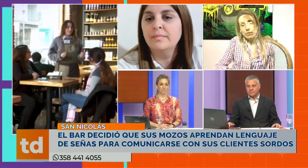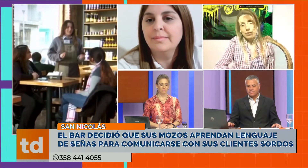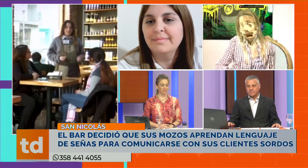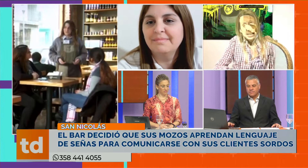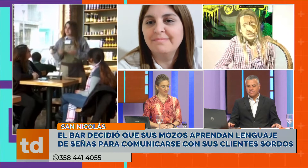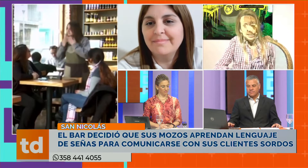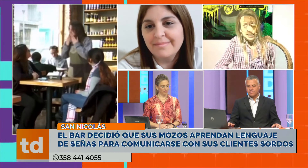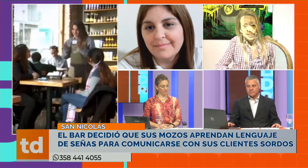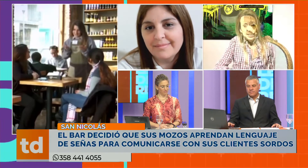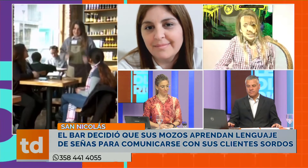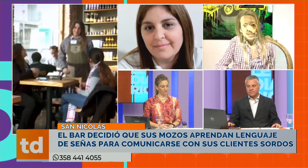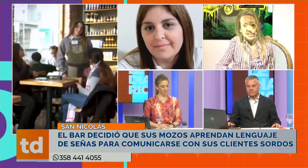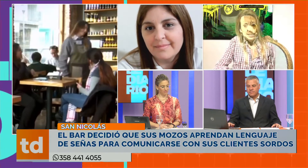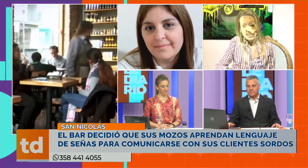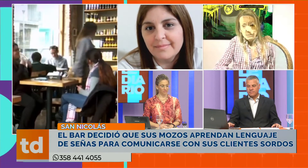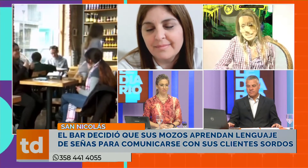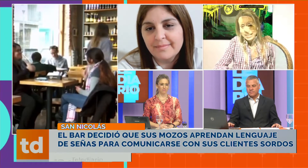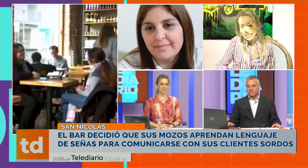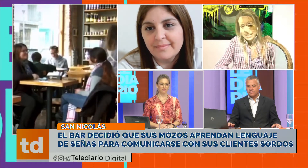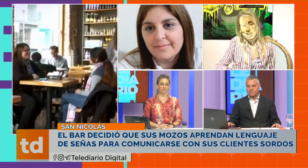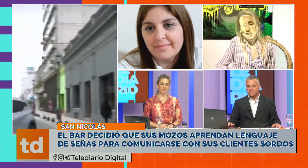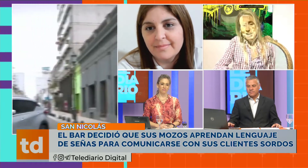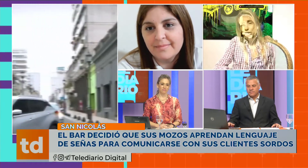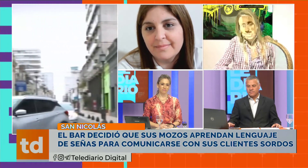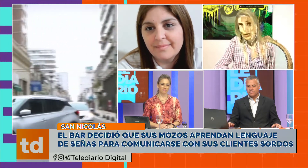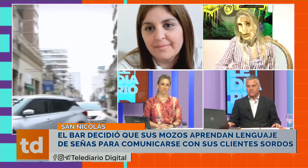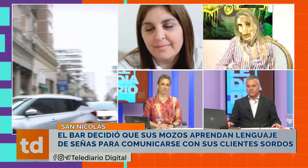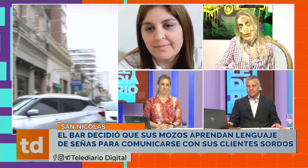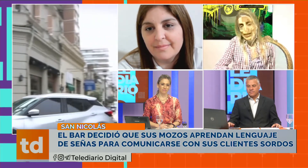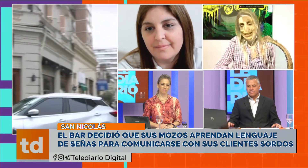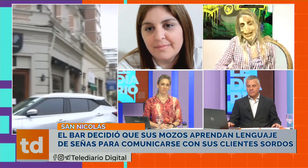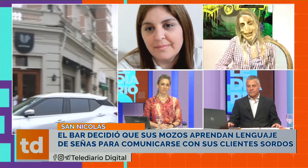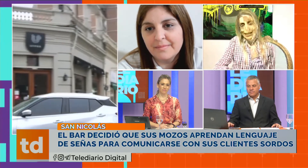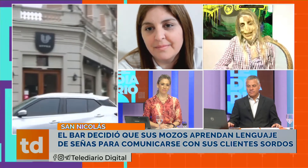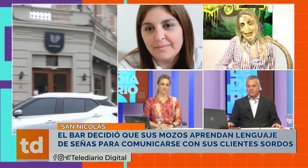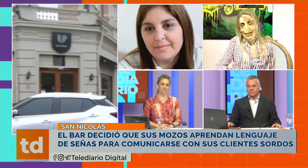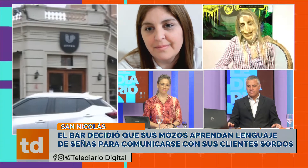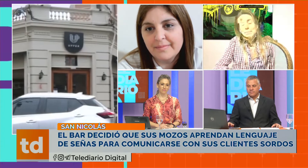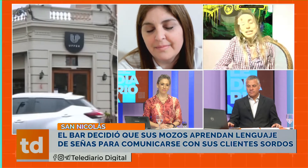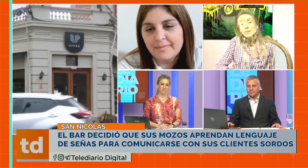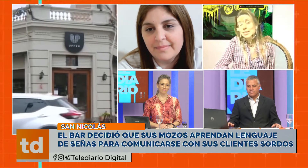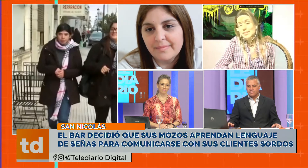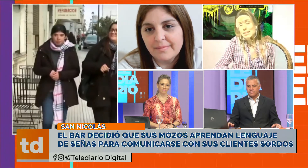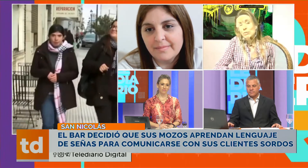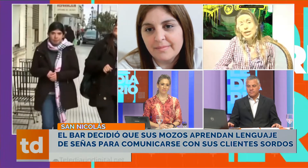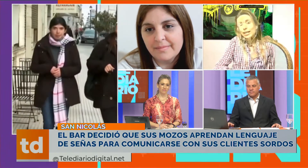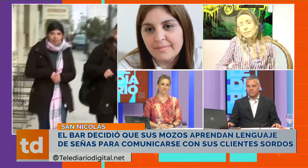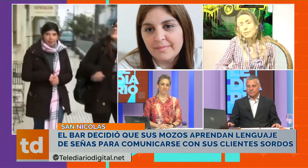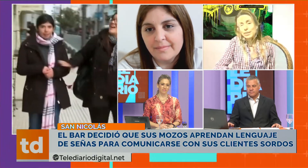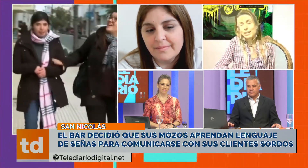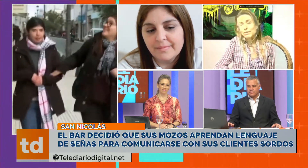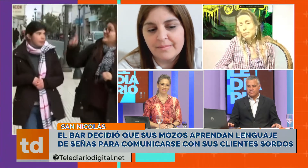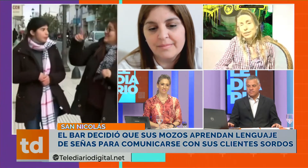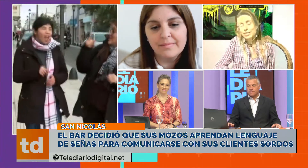fue, bueno, me encanta la iniciativa, lo voy a comentar con mis socios y darme una mano en buscar,